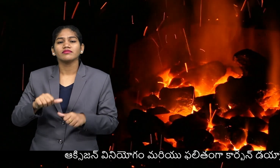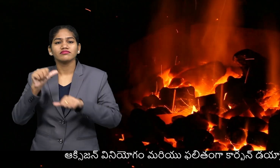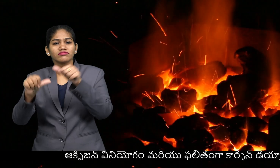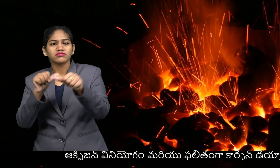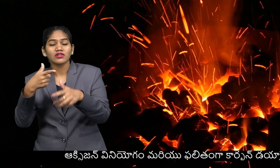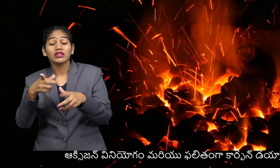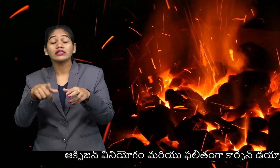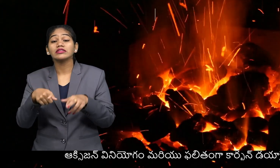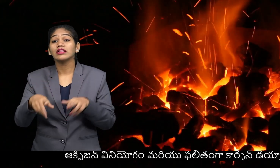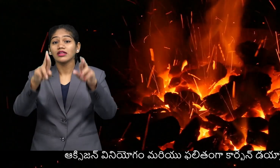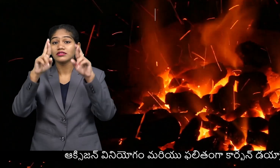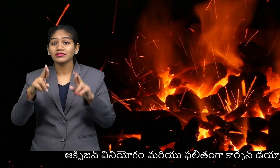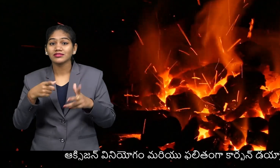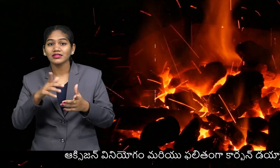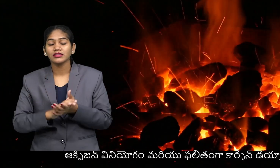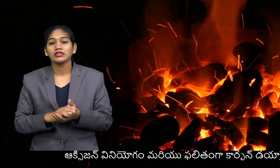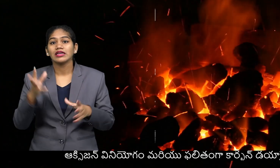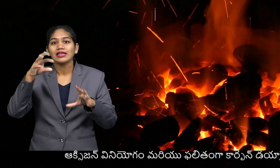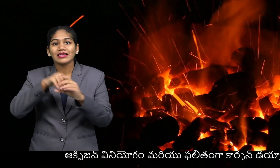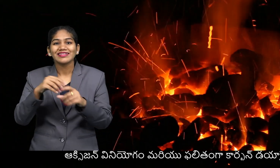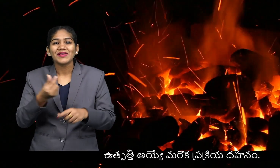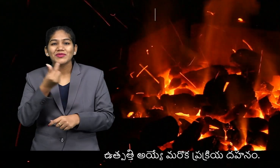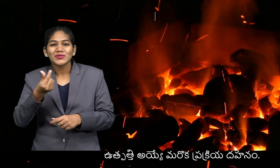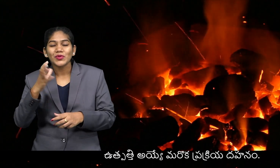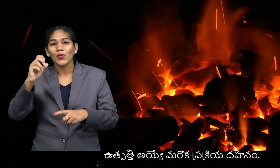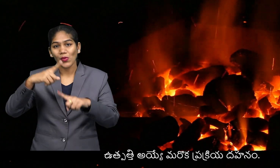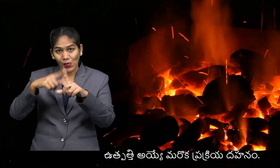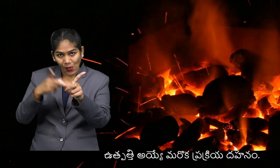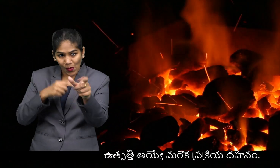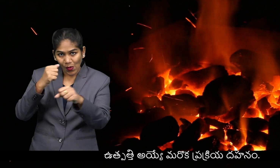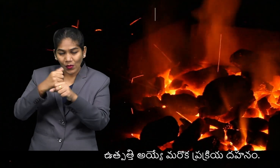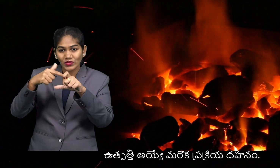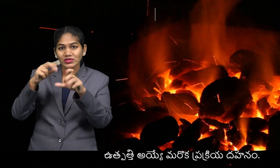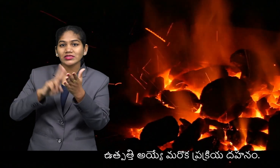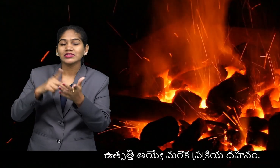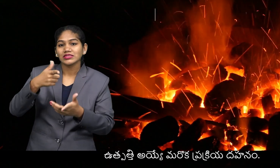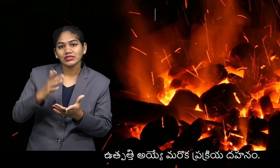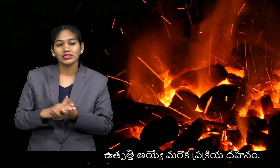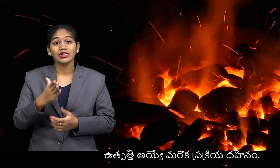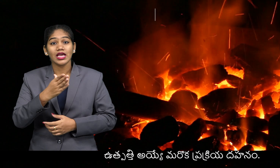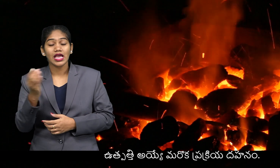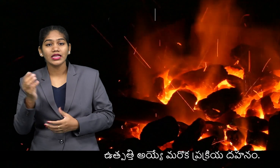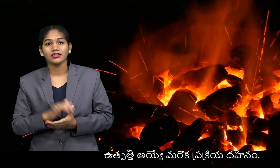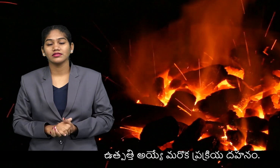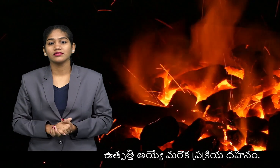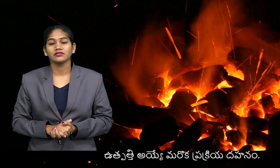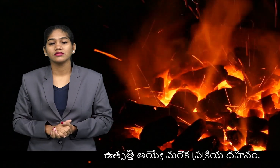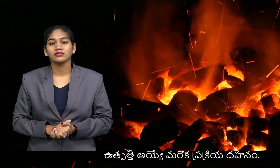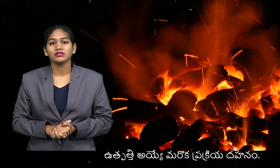ఆక్సిజన్ వినియోగం మరియు ఫలితంగా కార్బన్ డయాక్సైడ్ ఉత్పత్తి అయ్యే మరొక ప్రక్రియ దహనం.